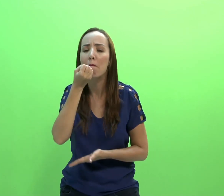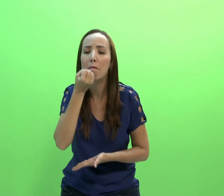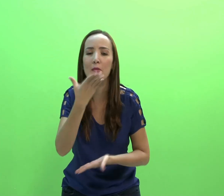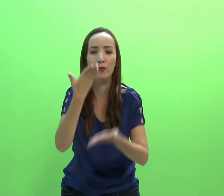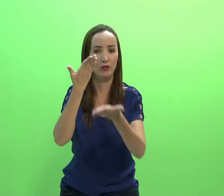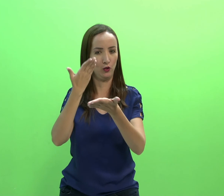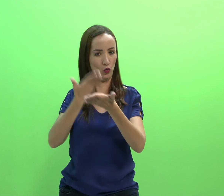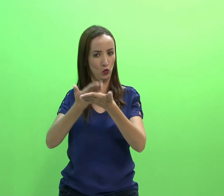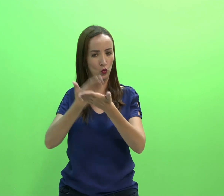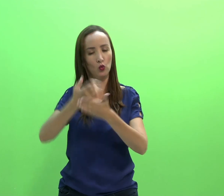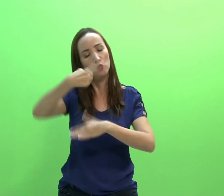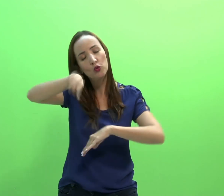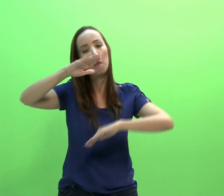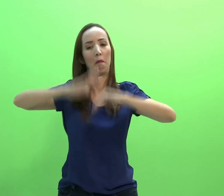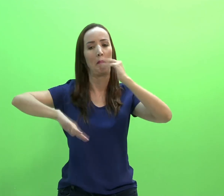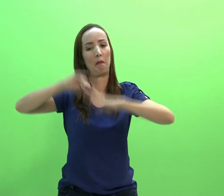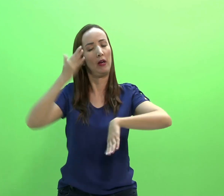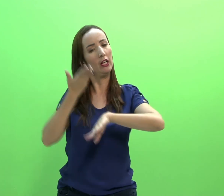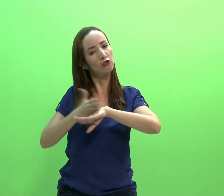Bom estudo!